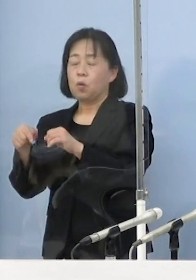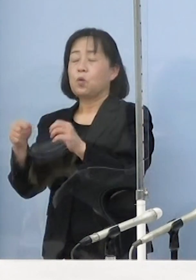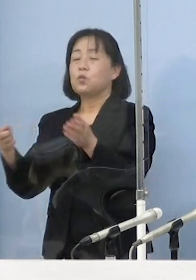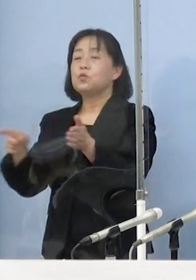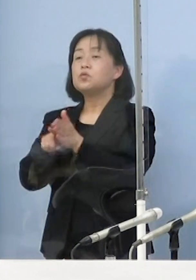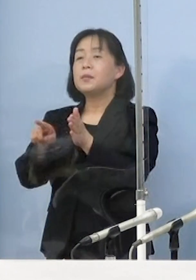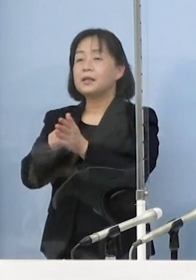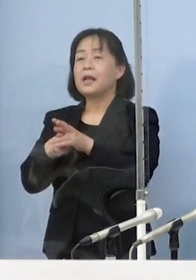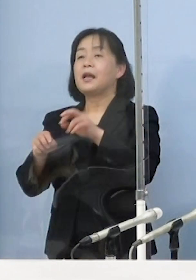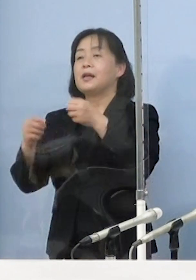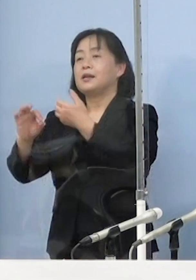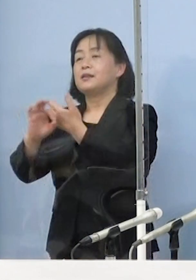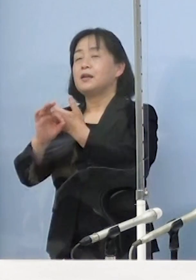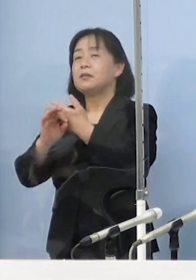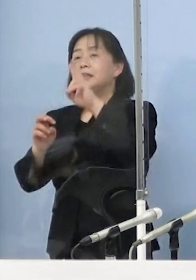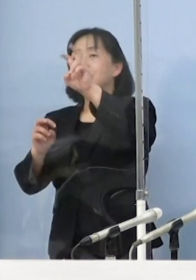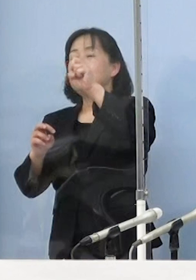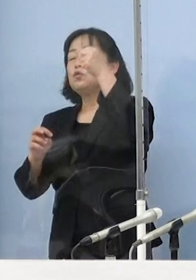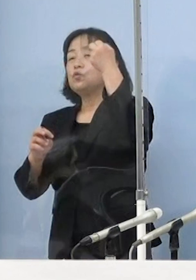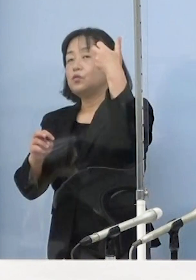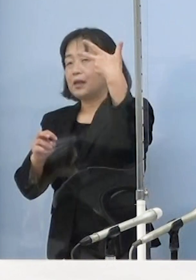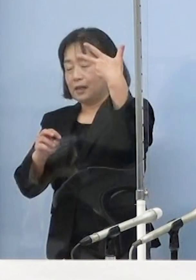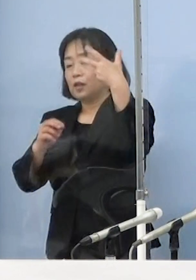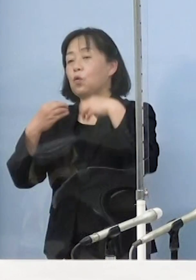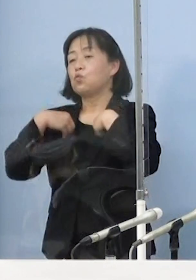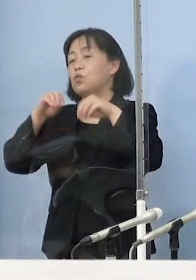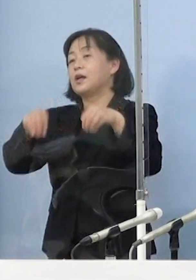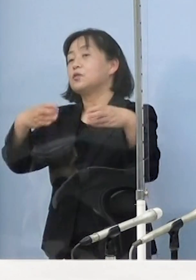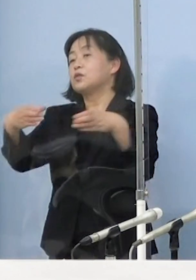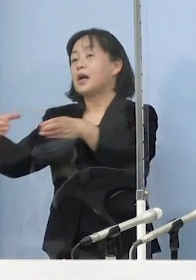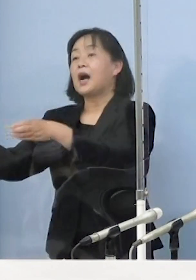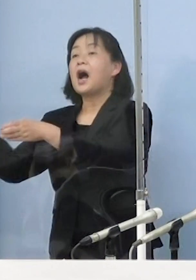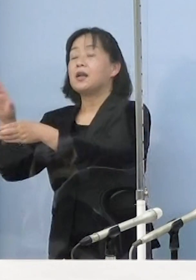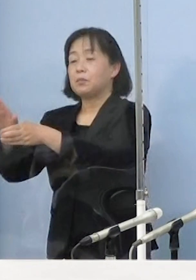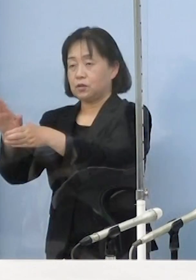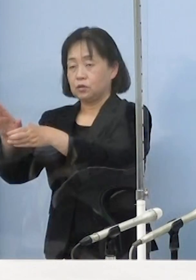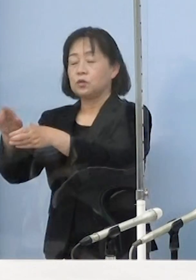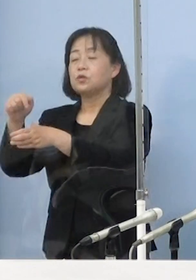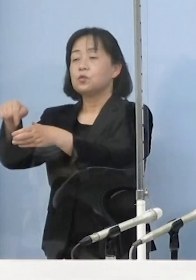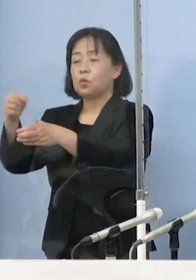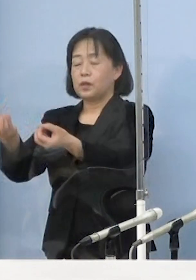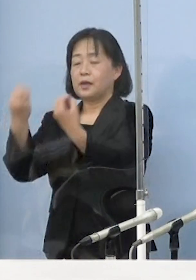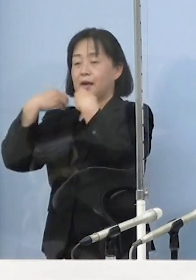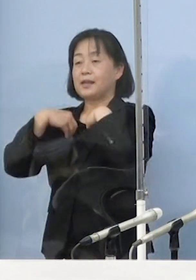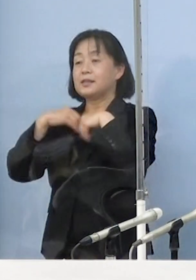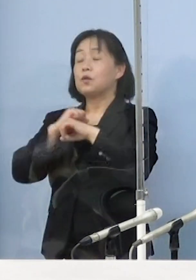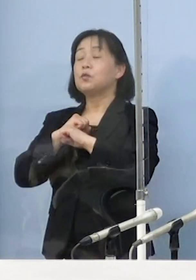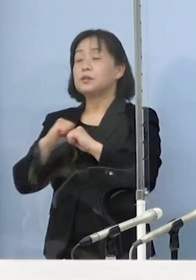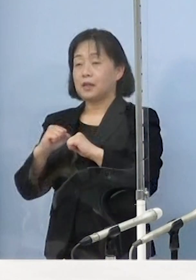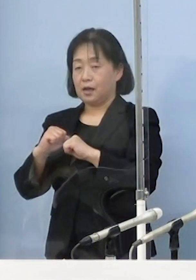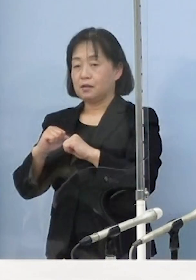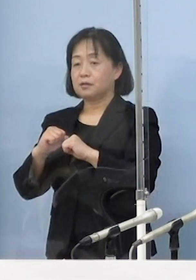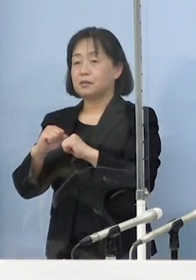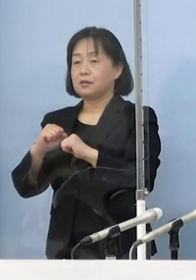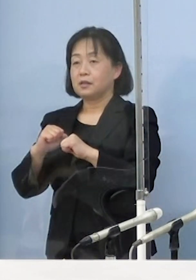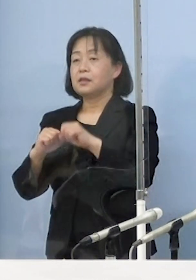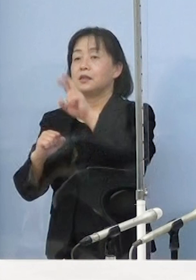ね。ということで亡くなられたうちクラスターそこで感染をしたこの方々